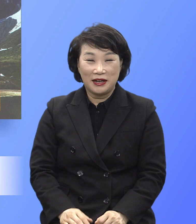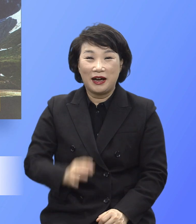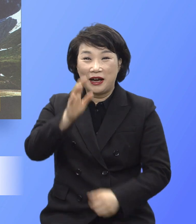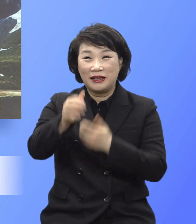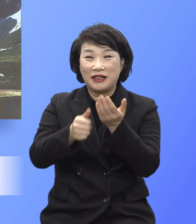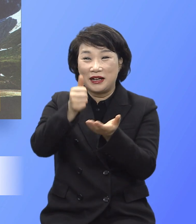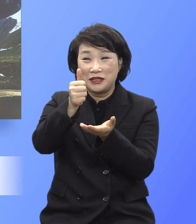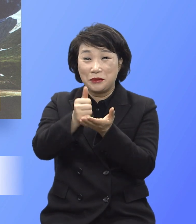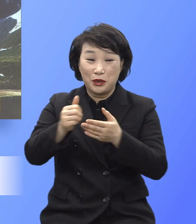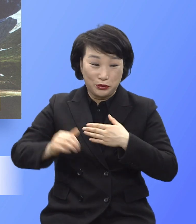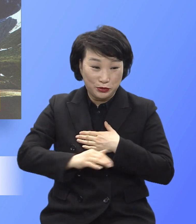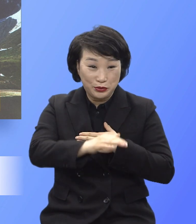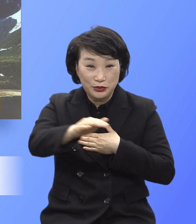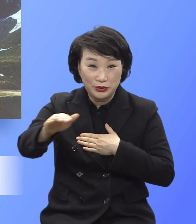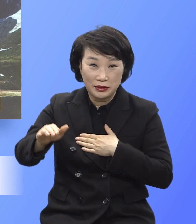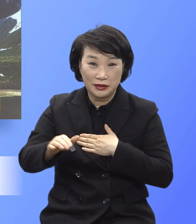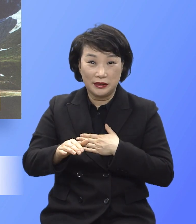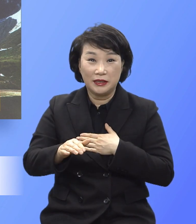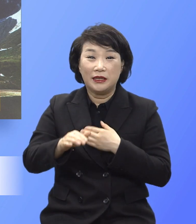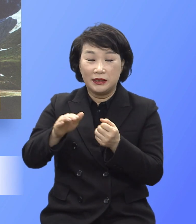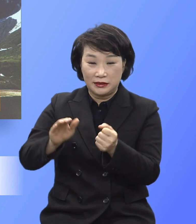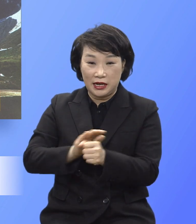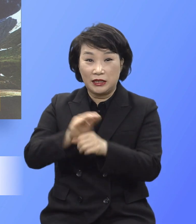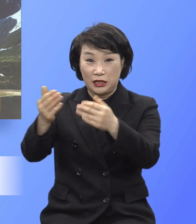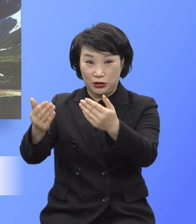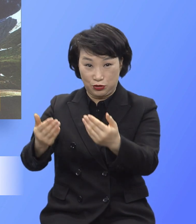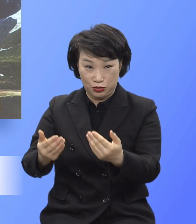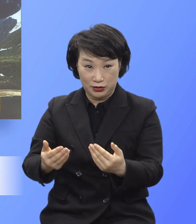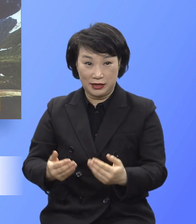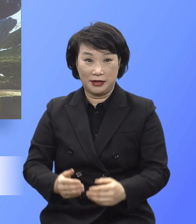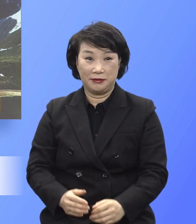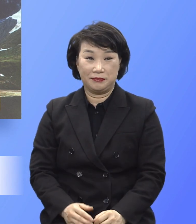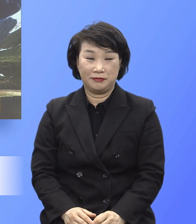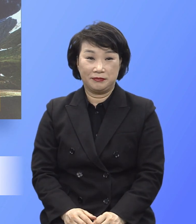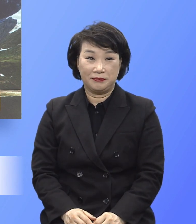하나님은 우리를 사랑하셨고